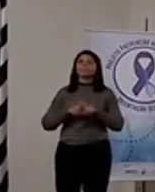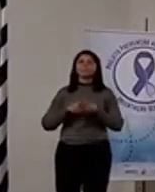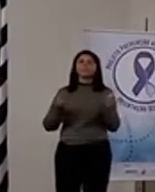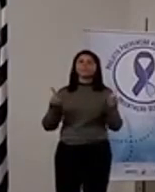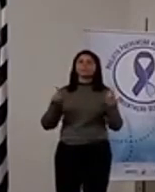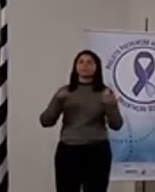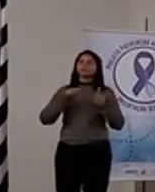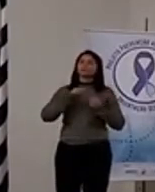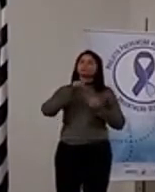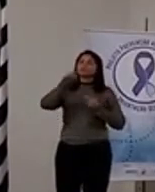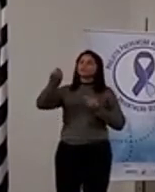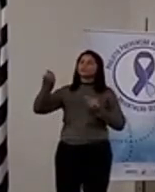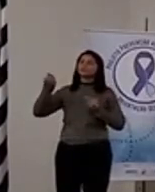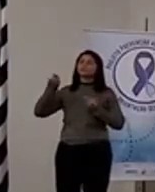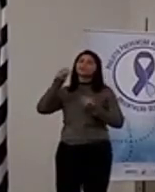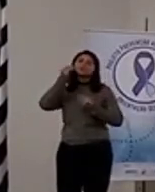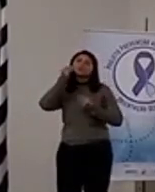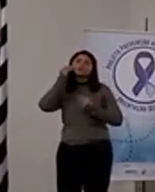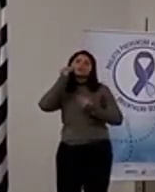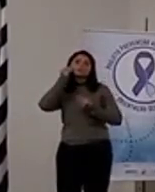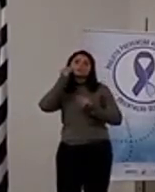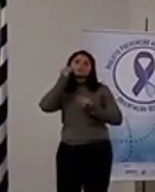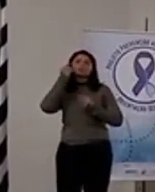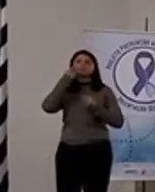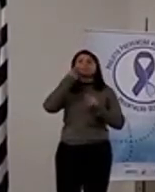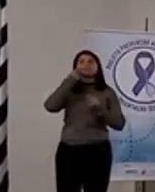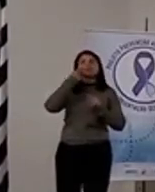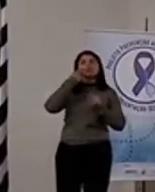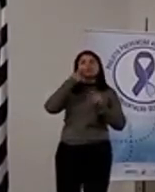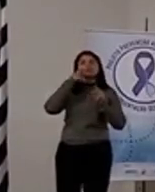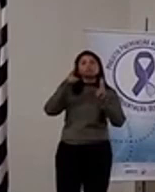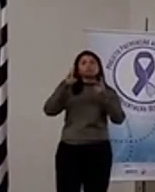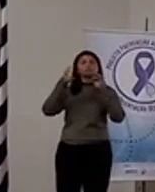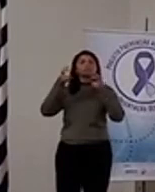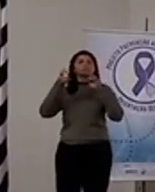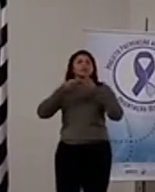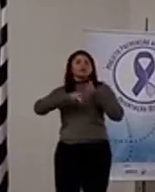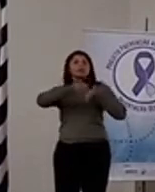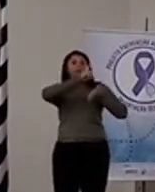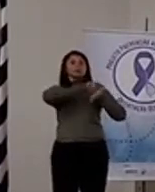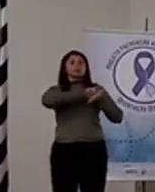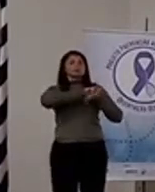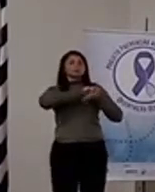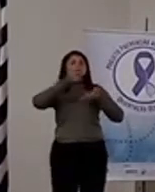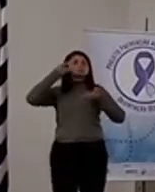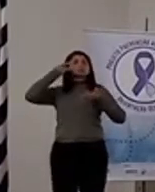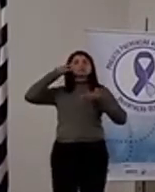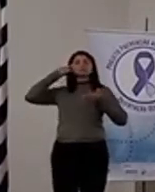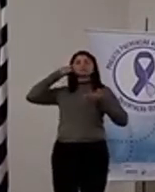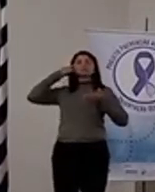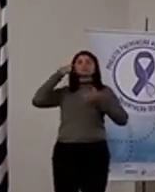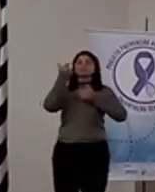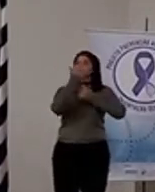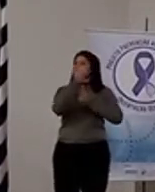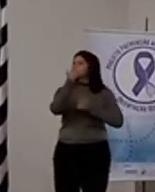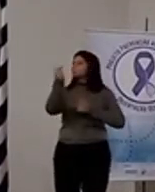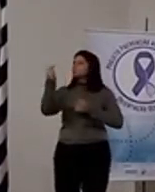teste para fazer, para prever se eu vou ter um bebê com síndrome de Down? Não, porque a maior parte das vezes o evento ele é o